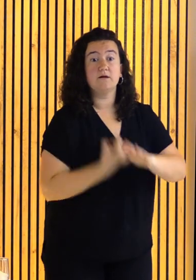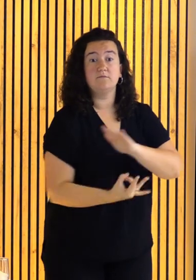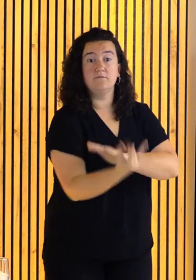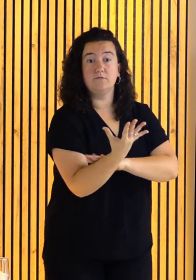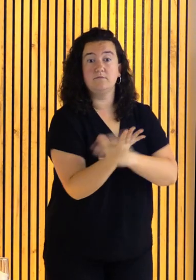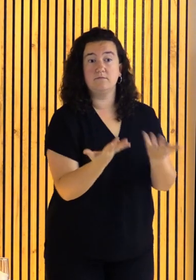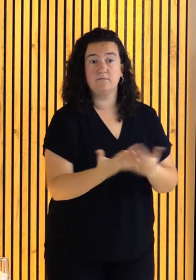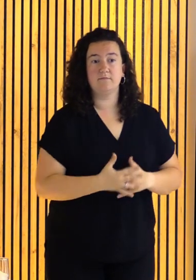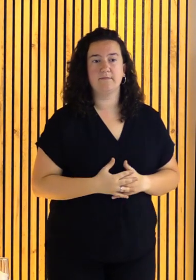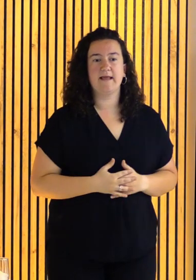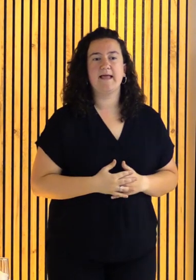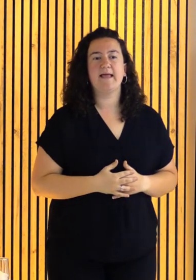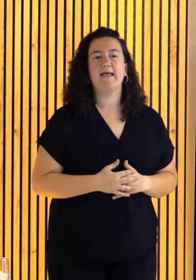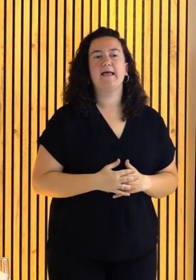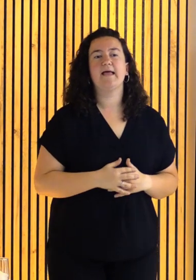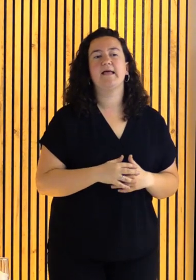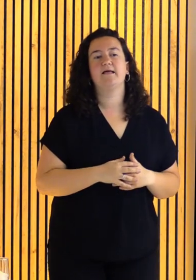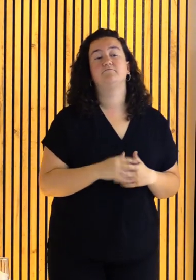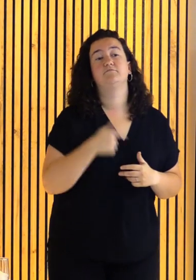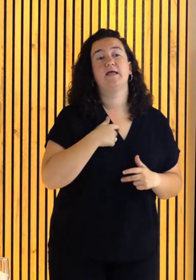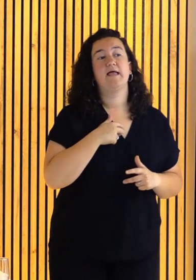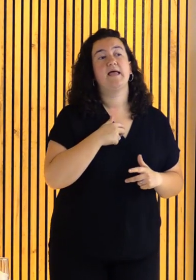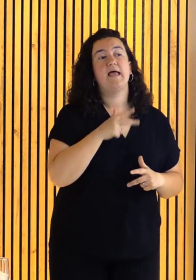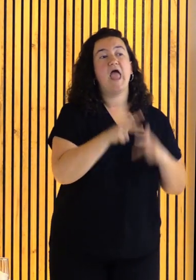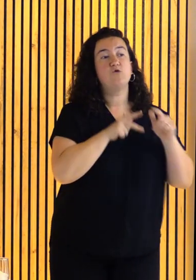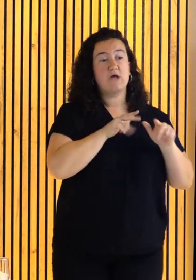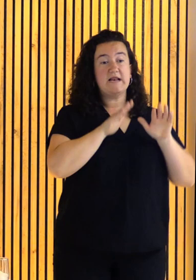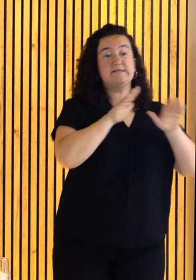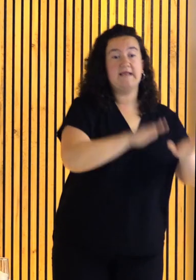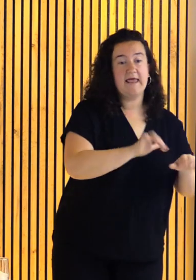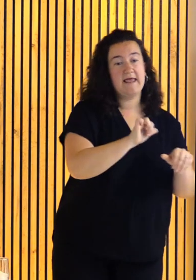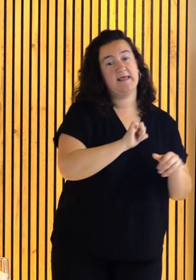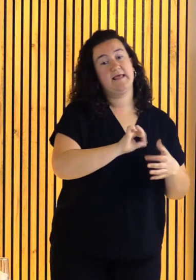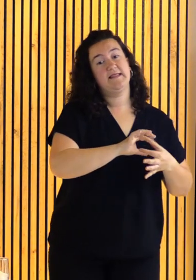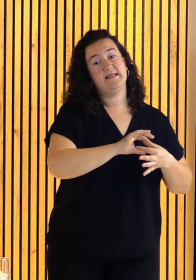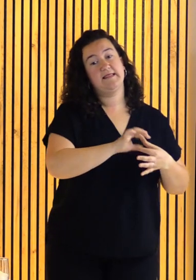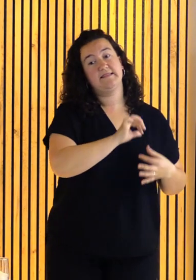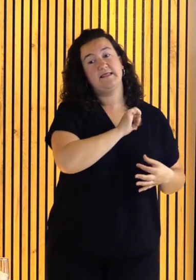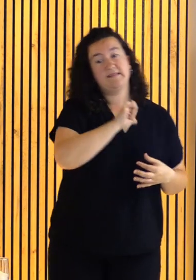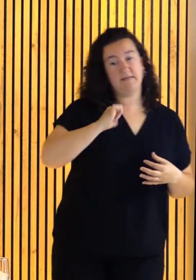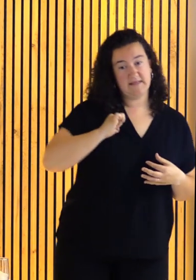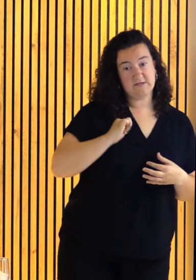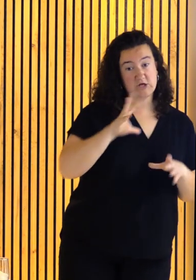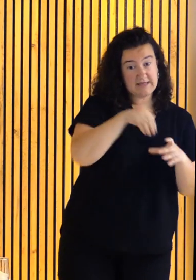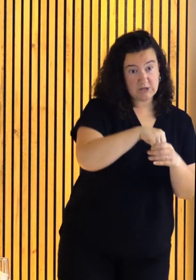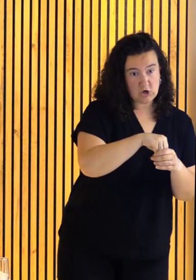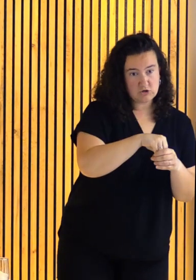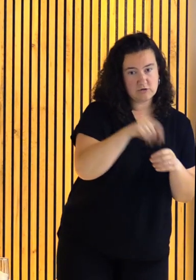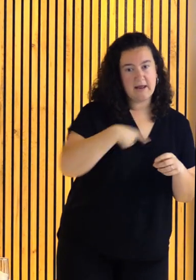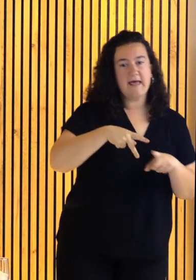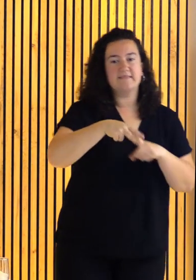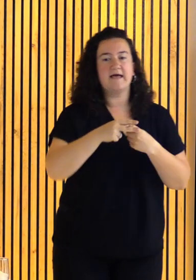bezala euskaltzale independentiston topaketetan tailer bat interseksionalitatearen inguruan